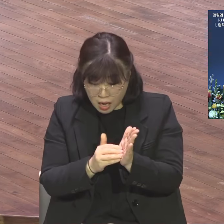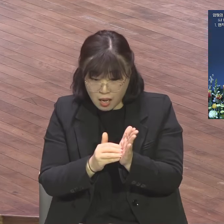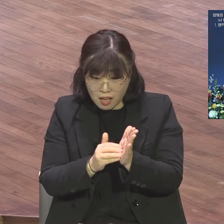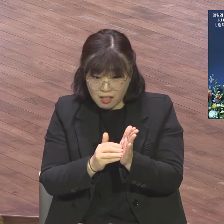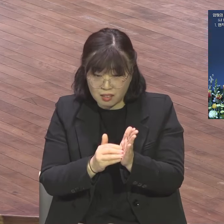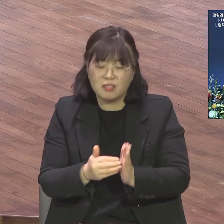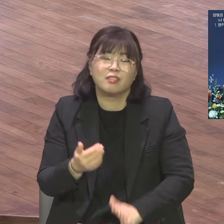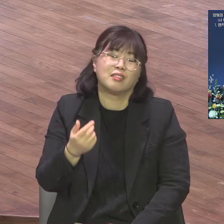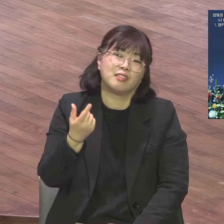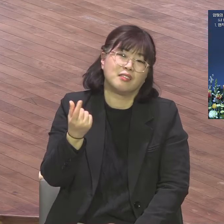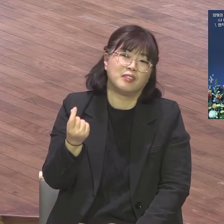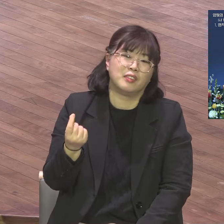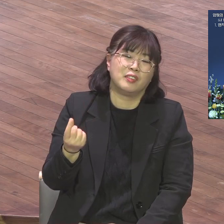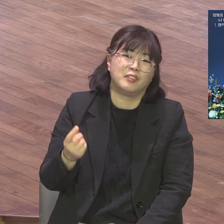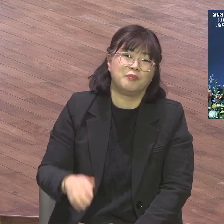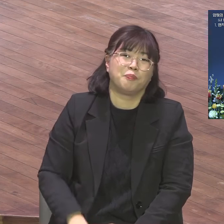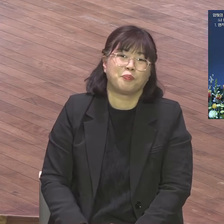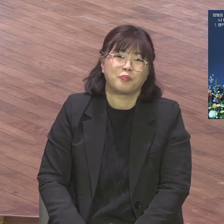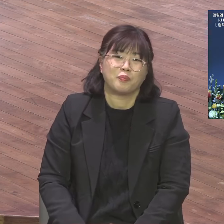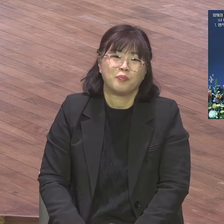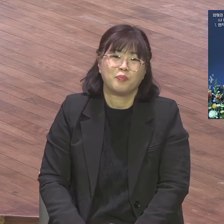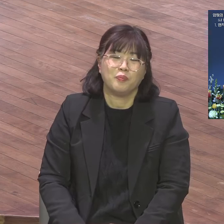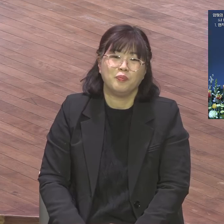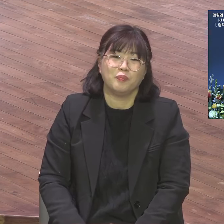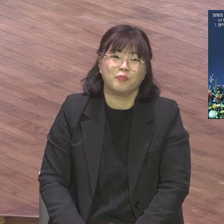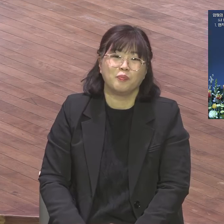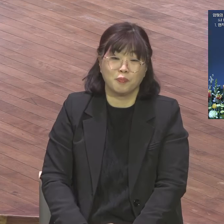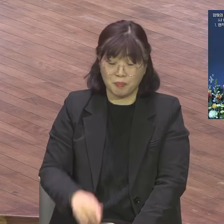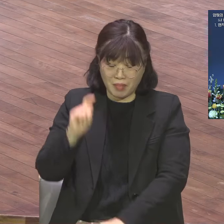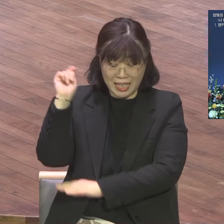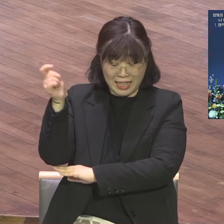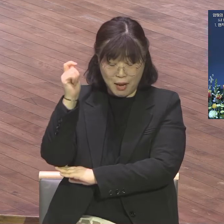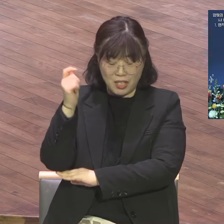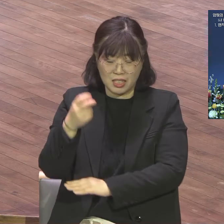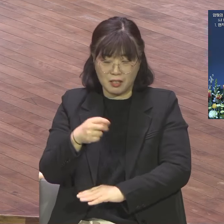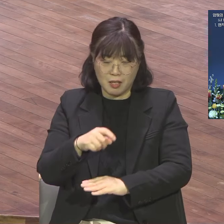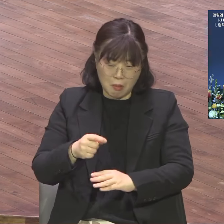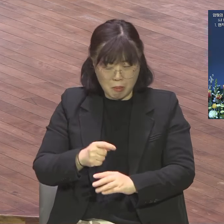돼. 너는 성전 못 지어. 너 아들을 통해 지을 거야.